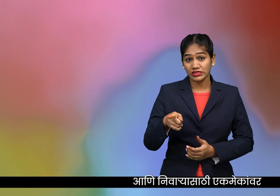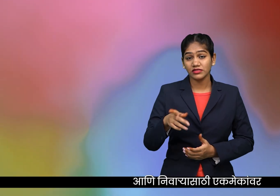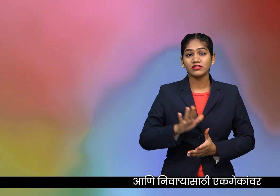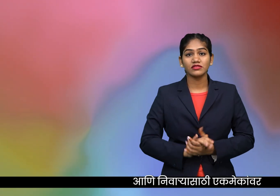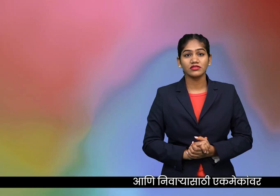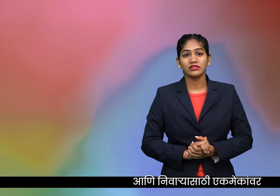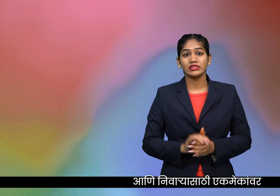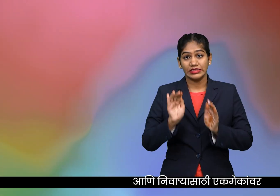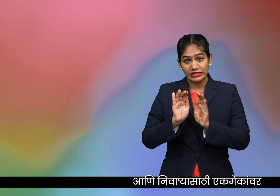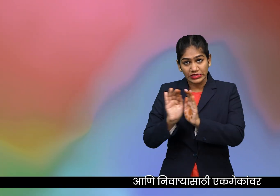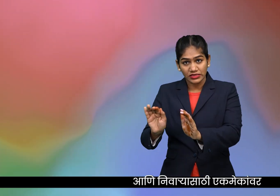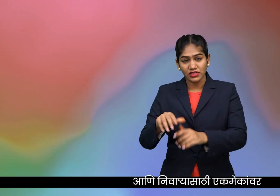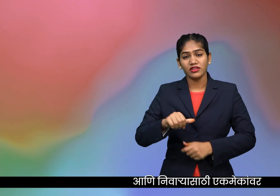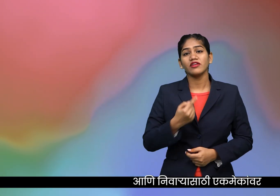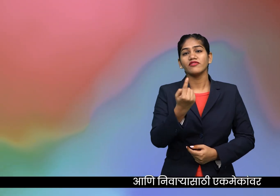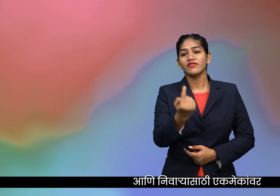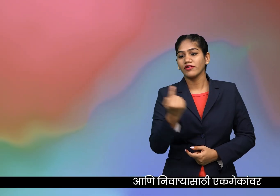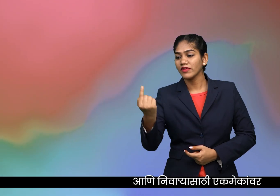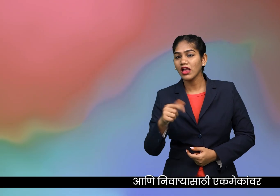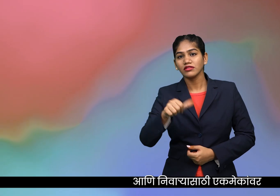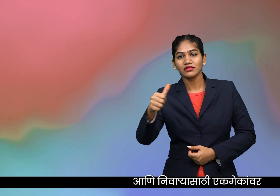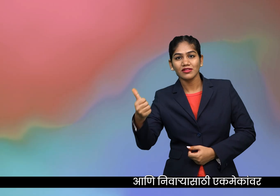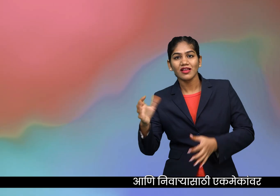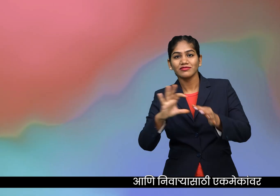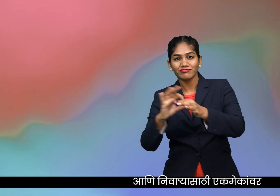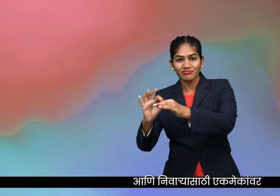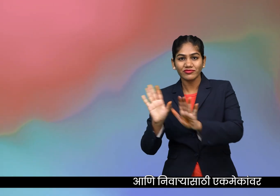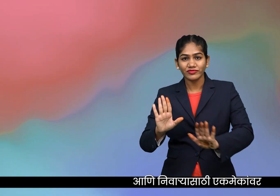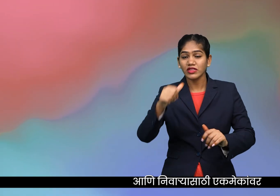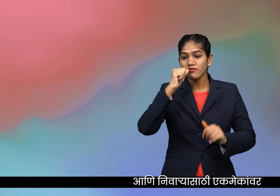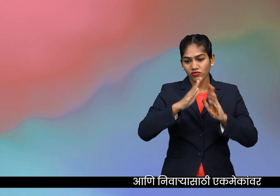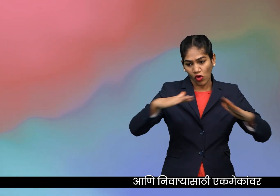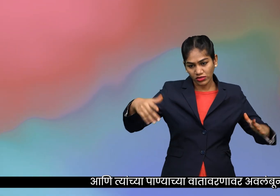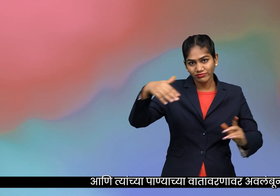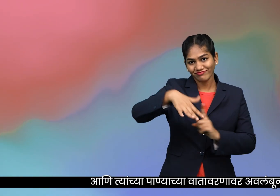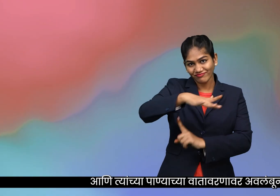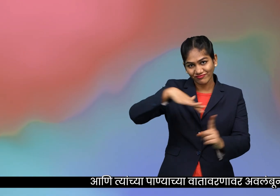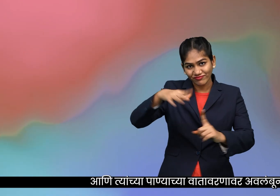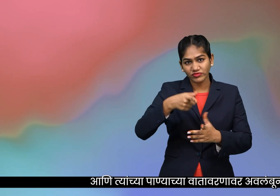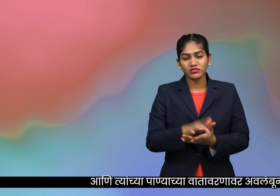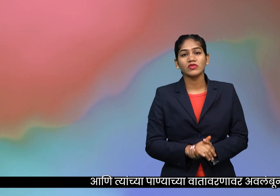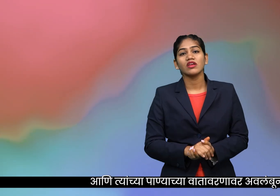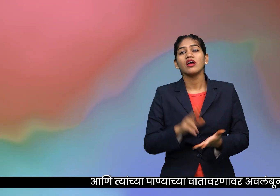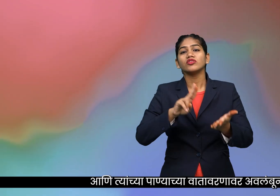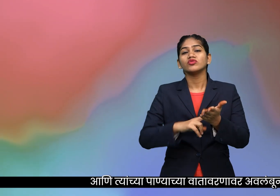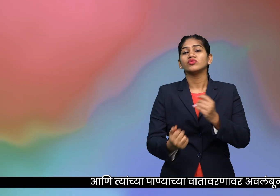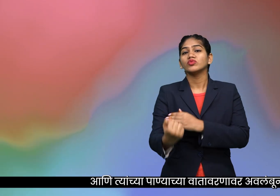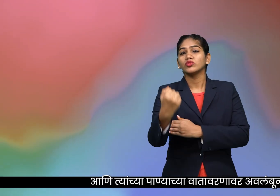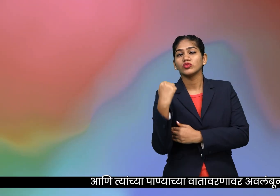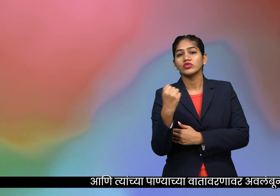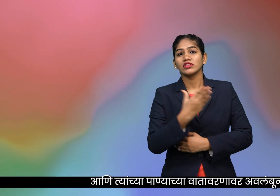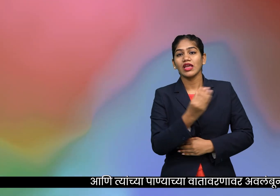आणि निवाण्यासाठी एकमेकांवर आणि त्यांच्या पाण्याच्या